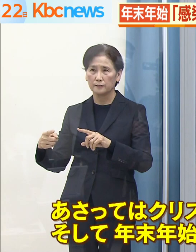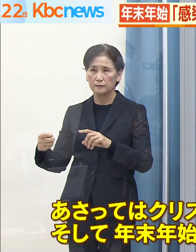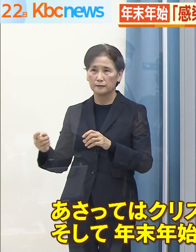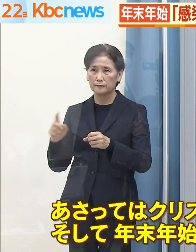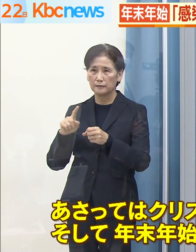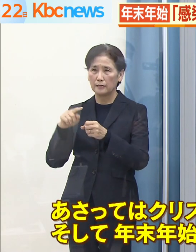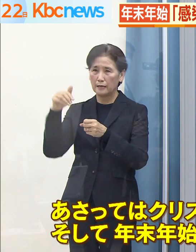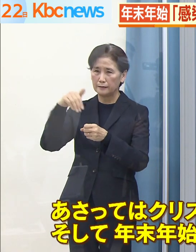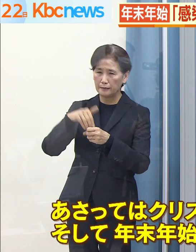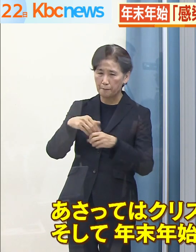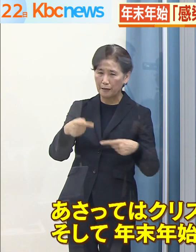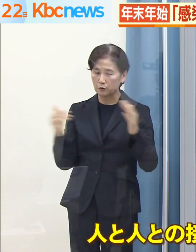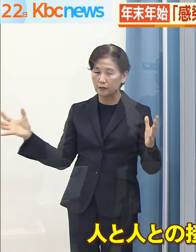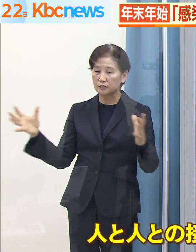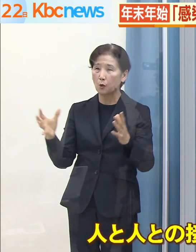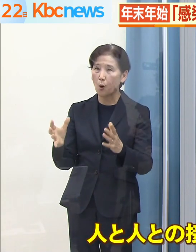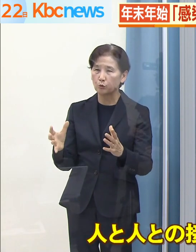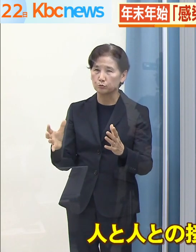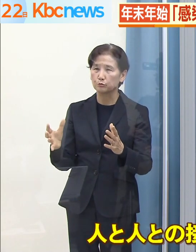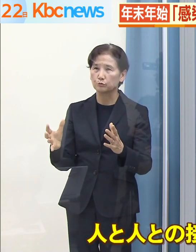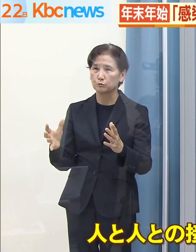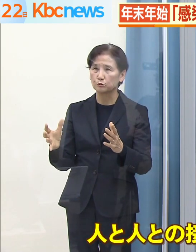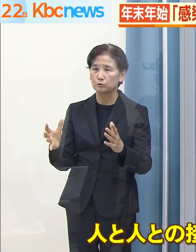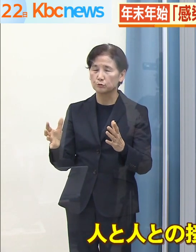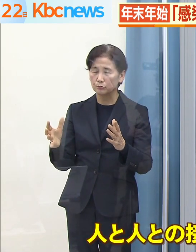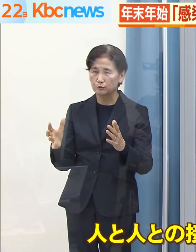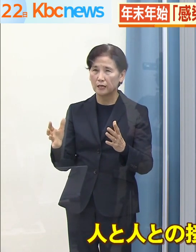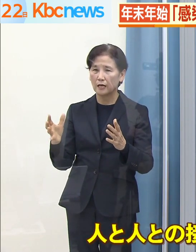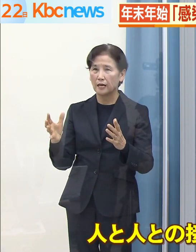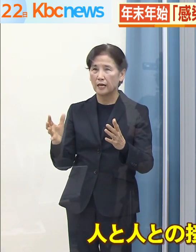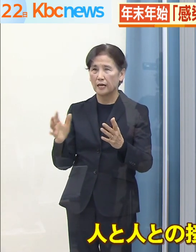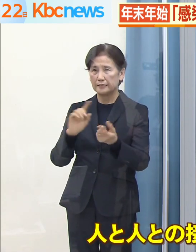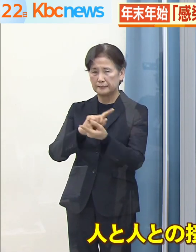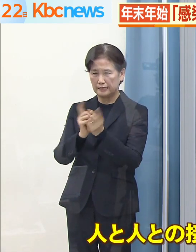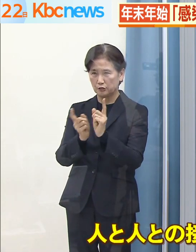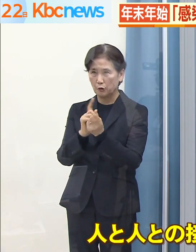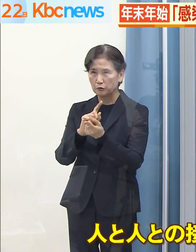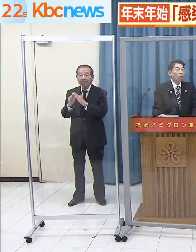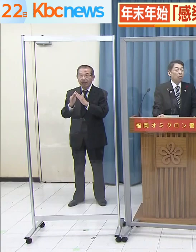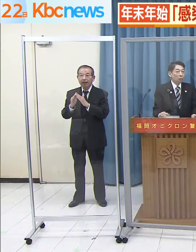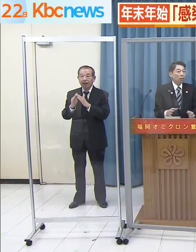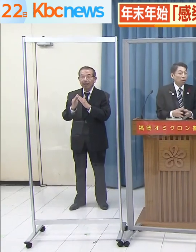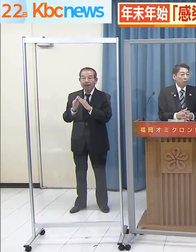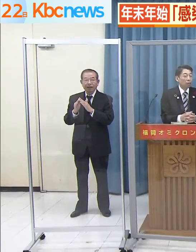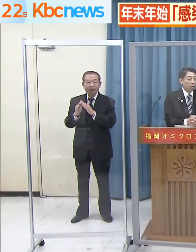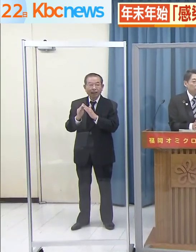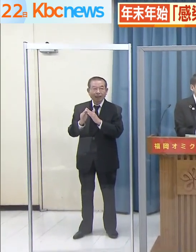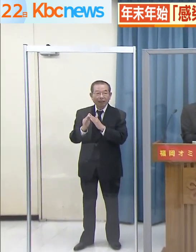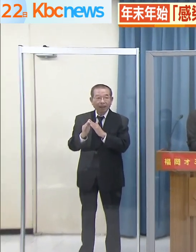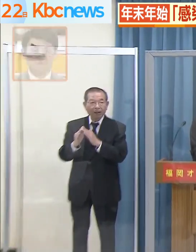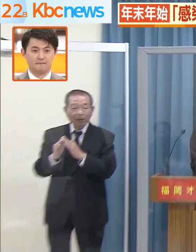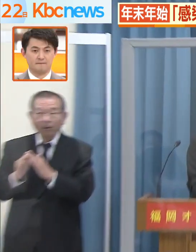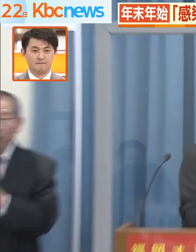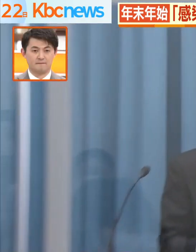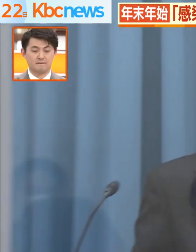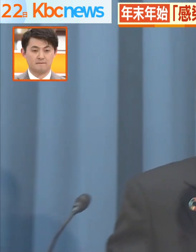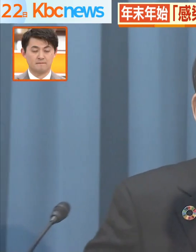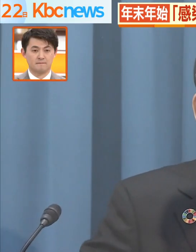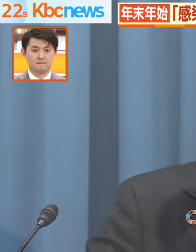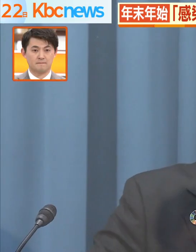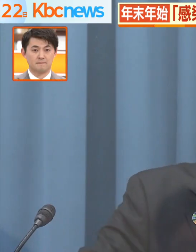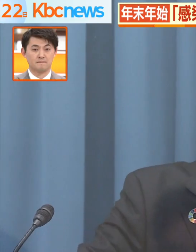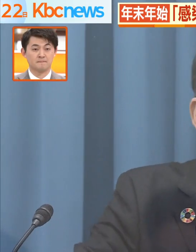年始お正月がやってまいります人と人とのですね接触機会が増えます服部知事は今日